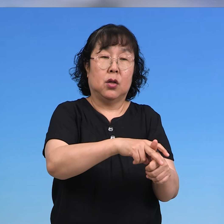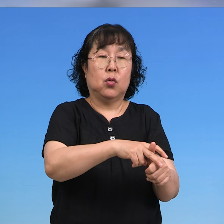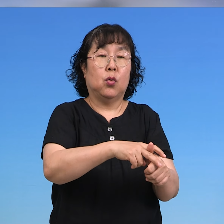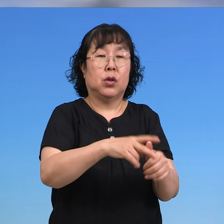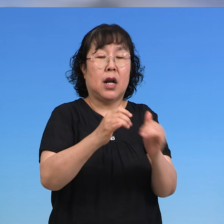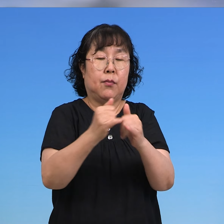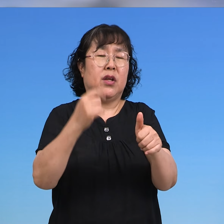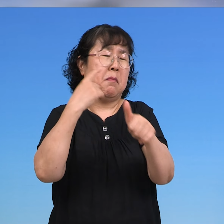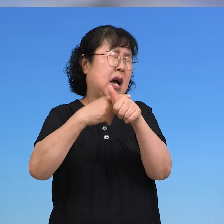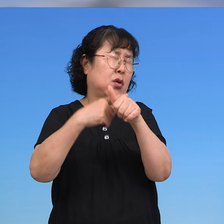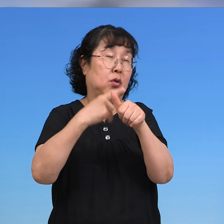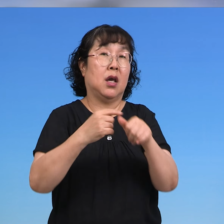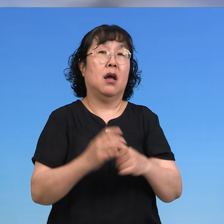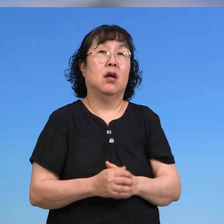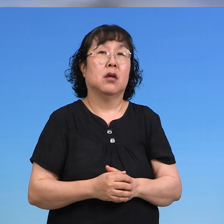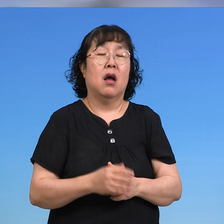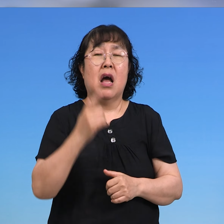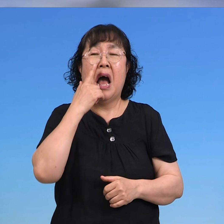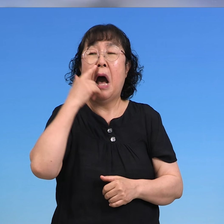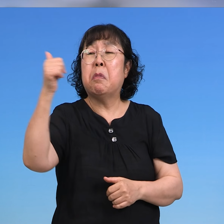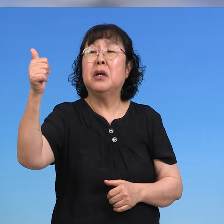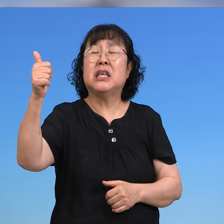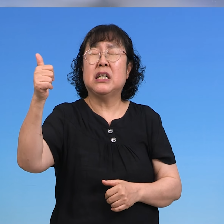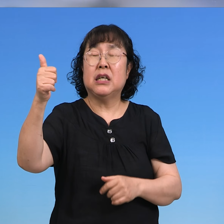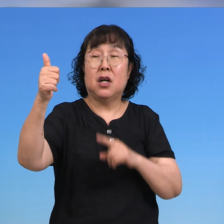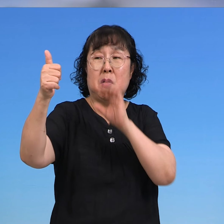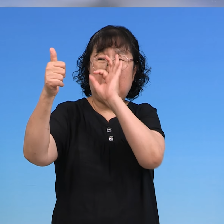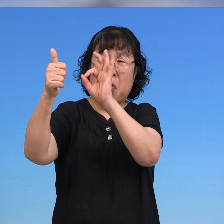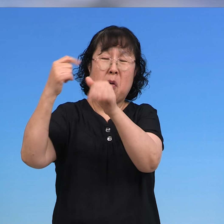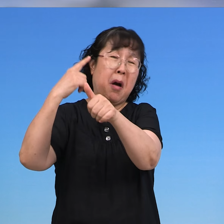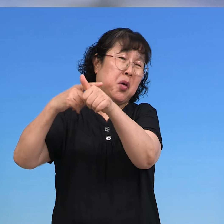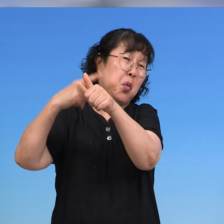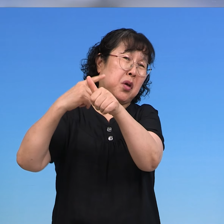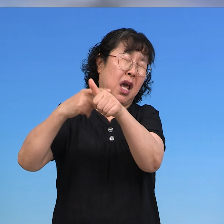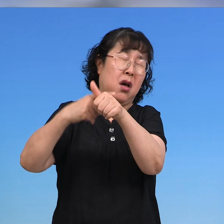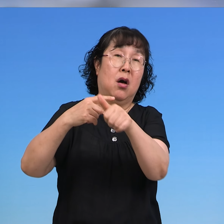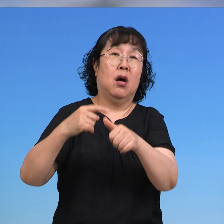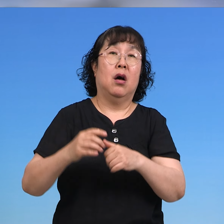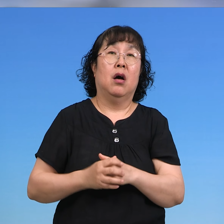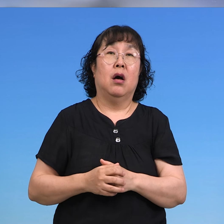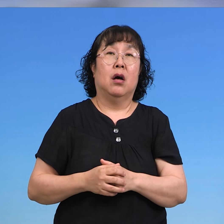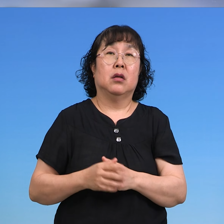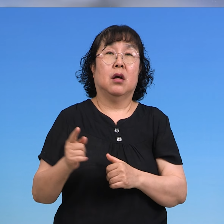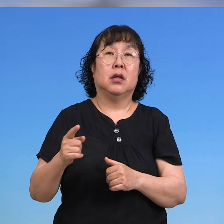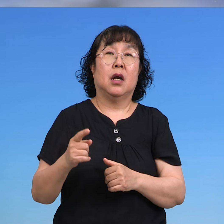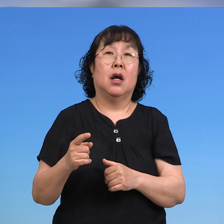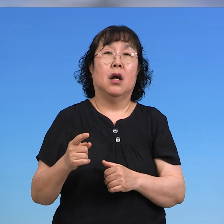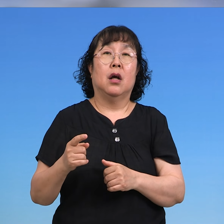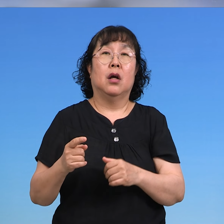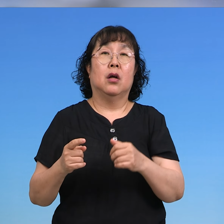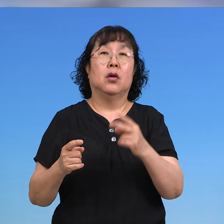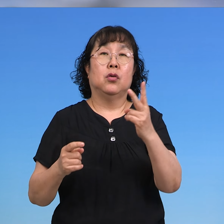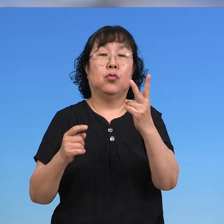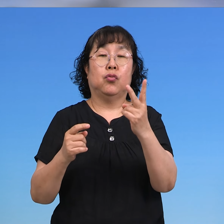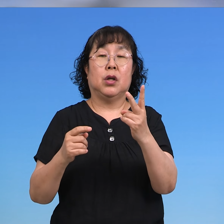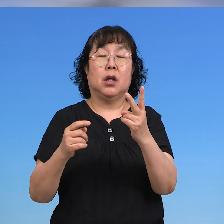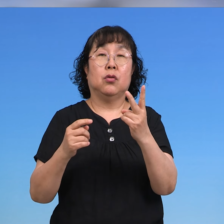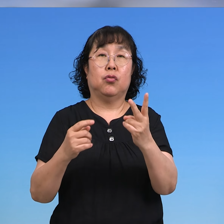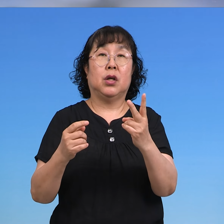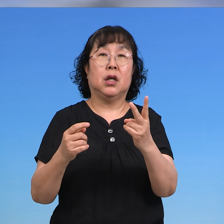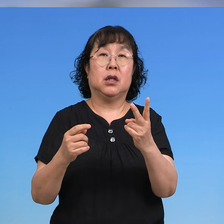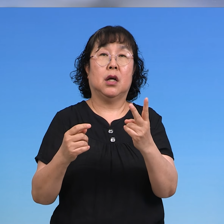저게 어린애를 걸리고 지가 타고 가네. 할 수 없이 그래가지고 어떡합니까? 그래서 이제 할 수 없이 둘 다 안